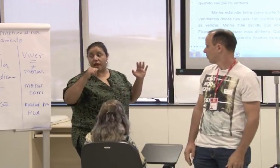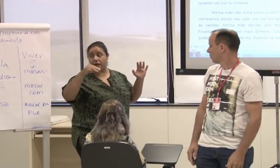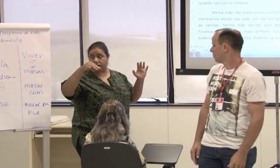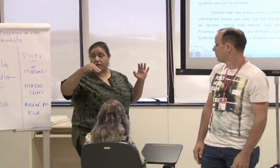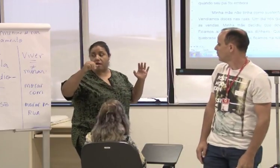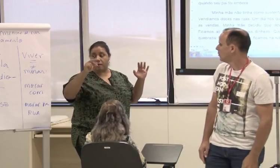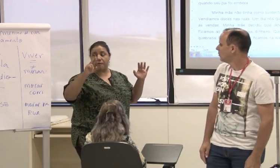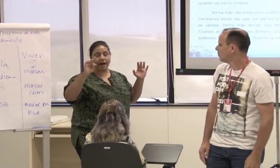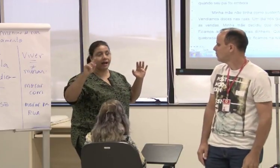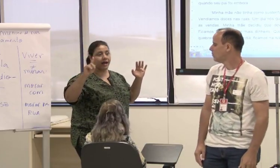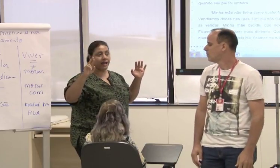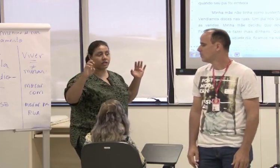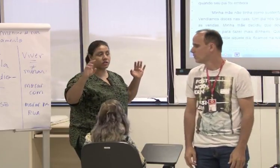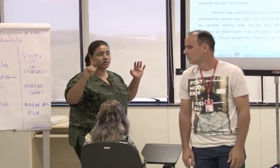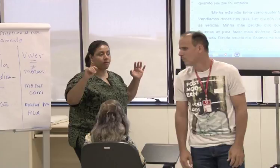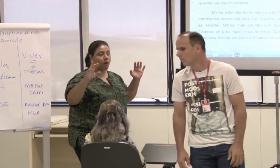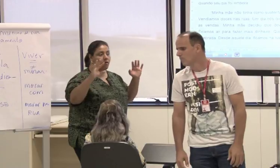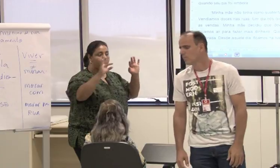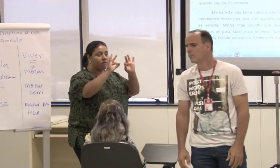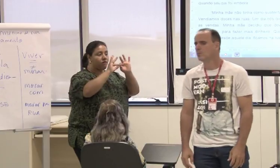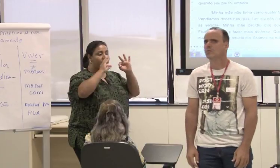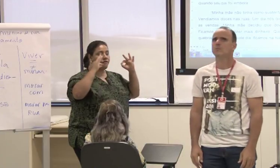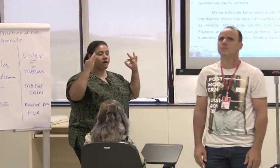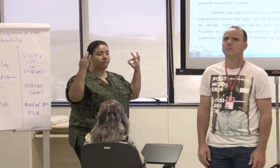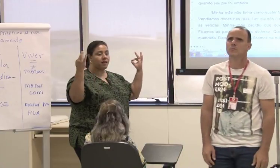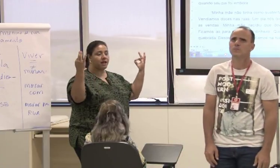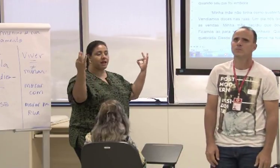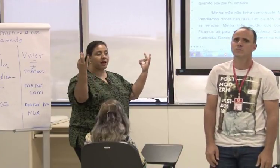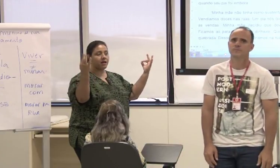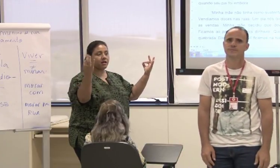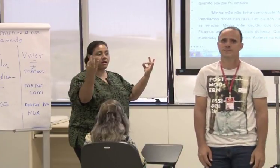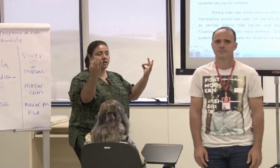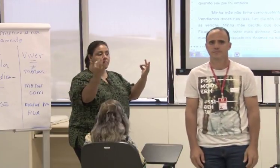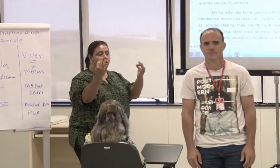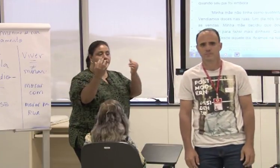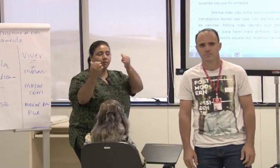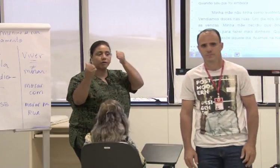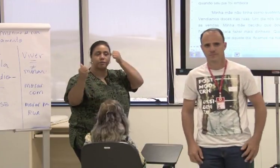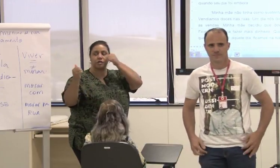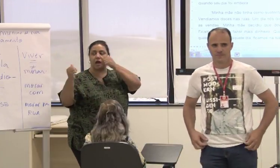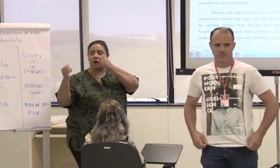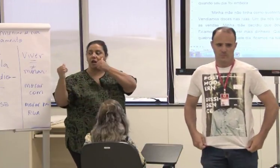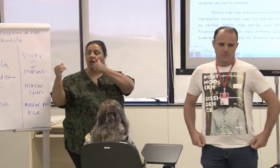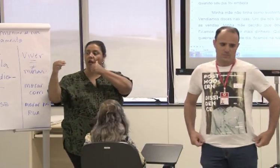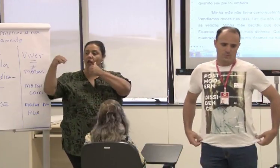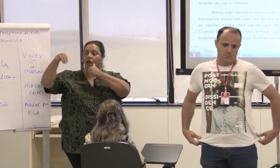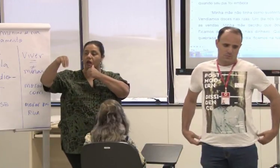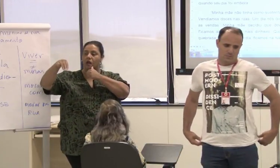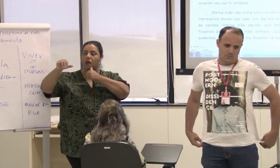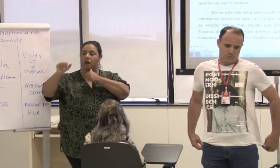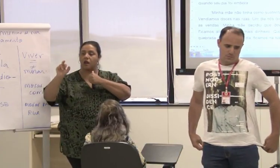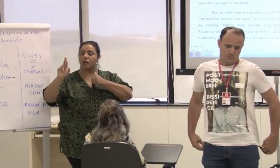mulher. Margarete, tá bom? Vem família. Você pode puxar.